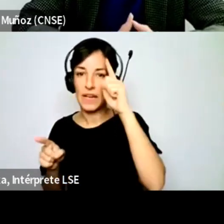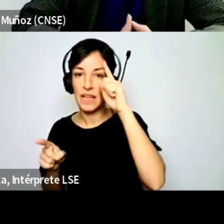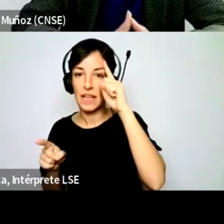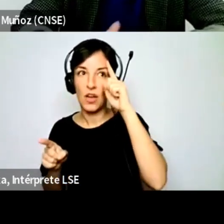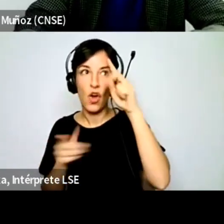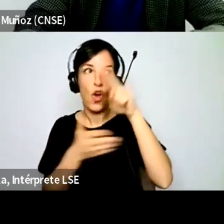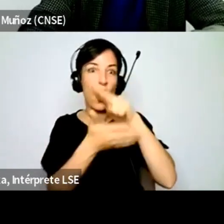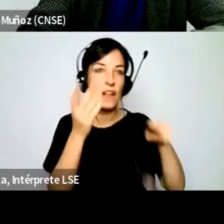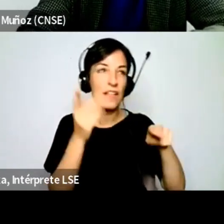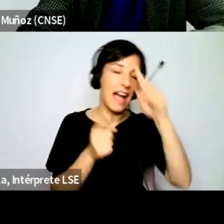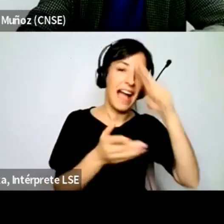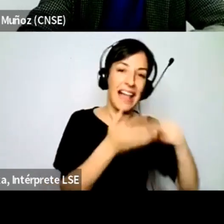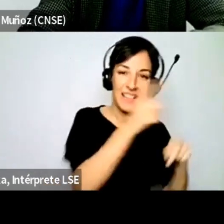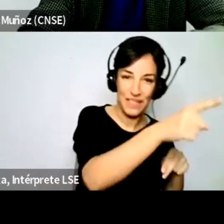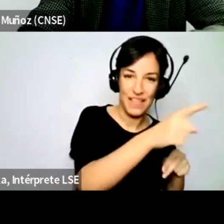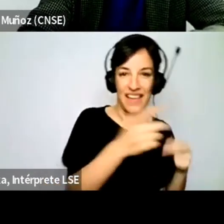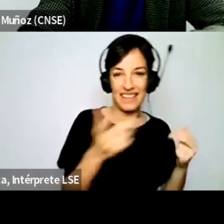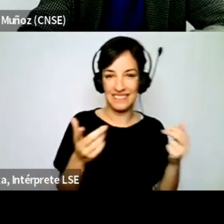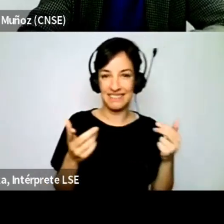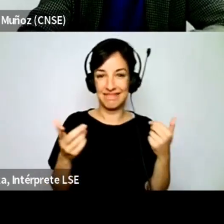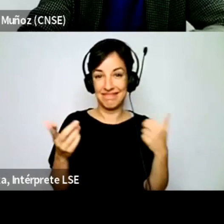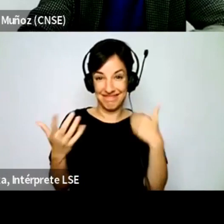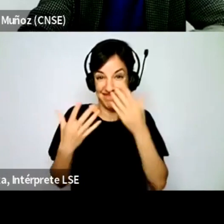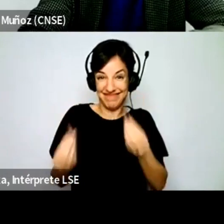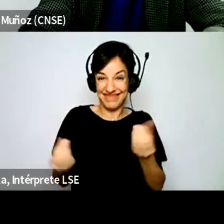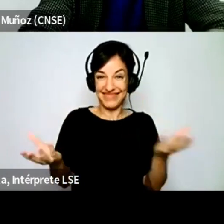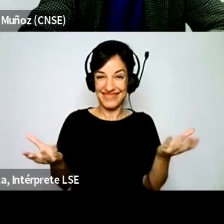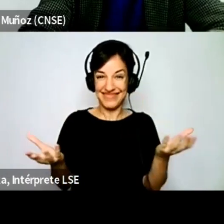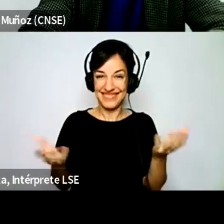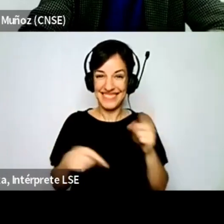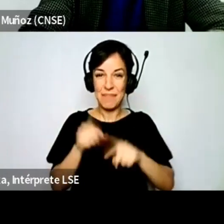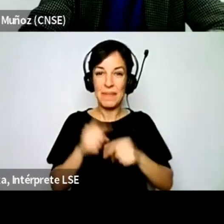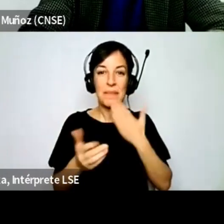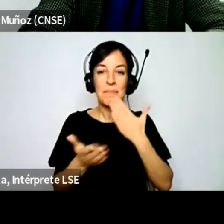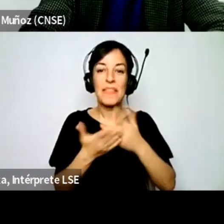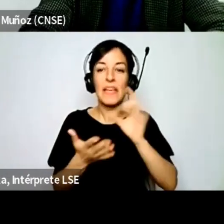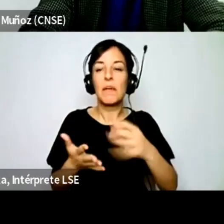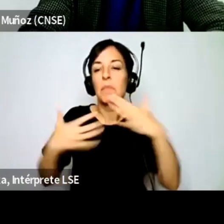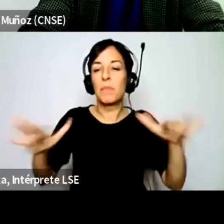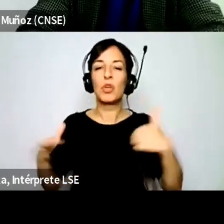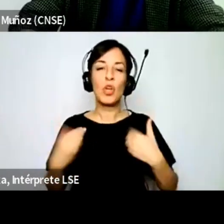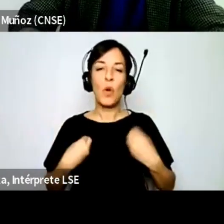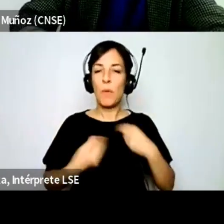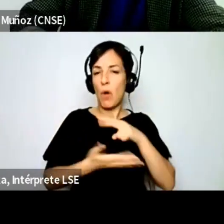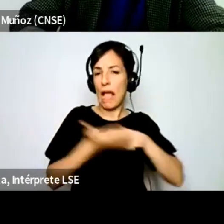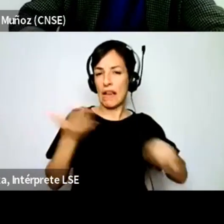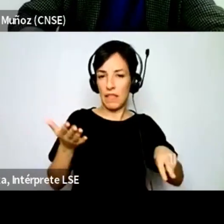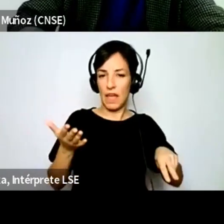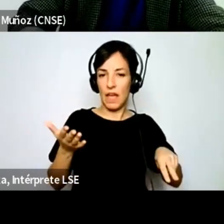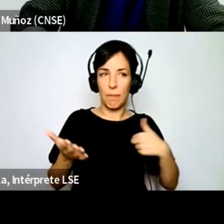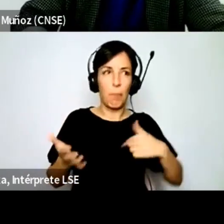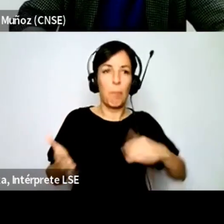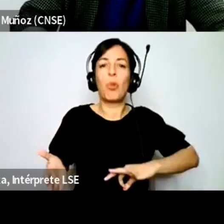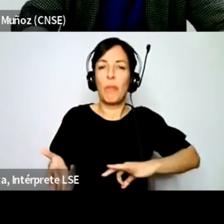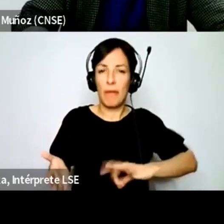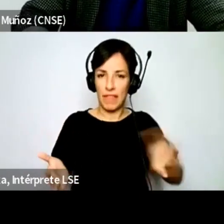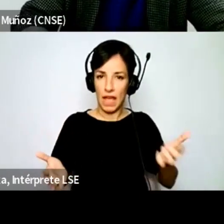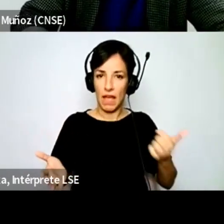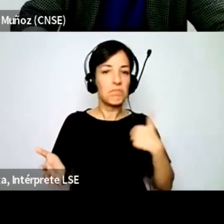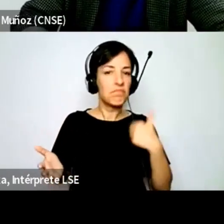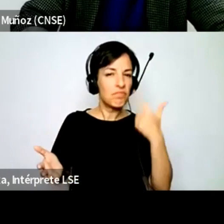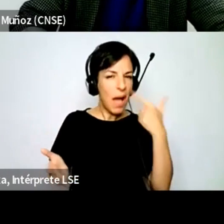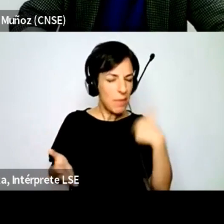vida, hablando fácilmente, ¿no? Entonces, yo vivo en Galicia, pues ¿no? En Pontevedra, pues me miro a ver